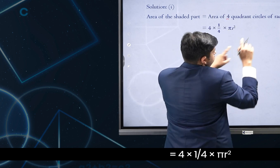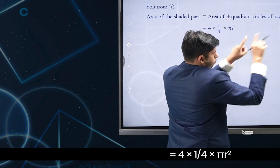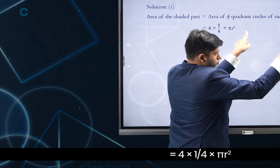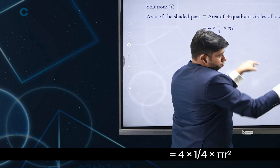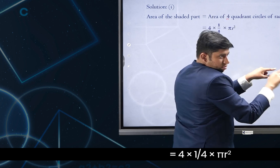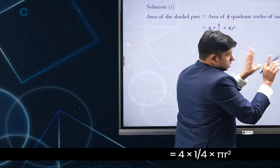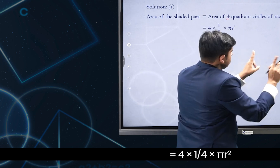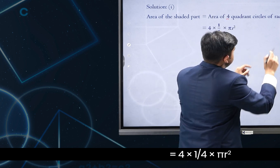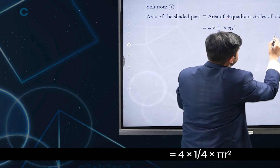ஈடு